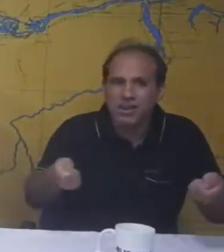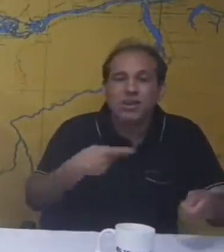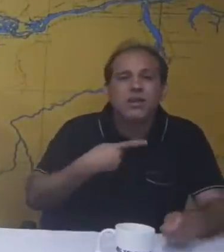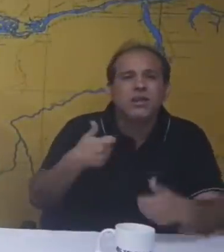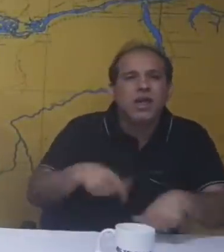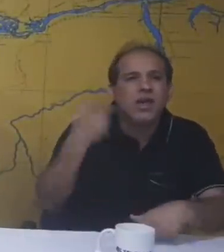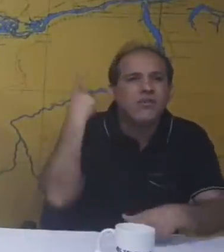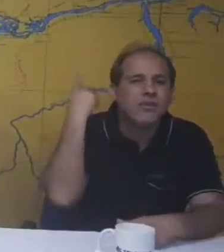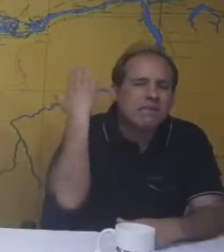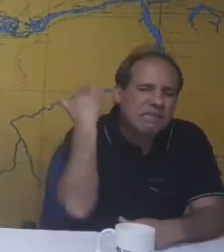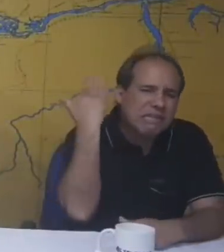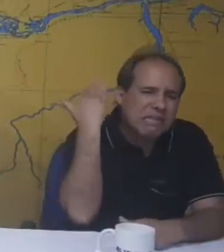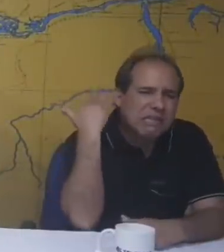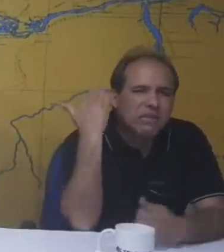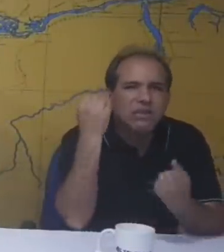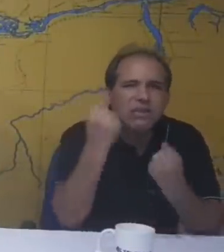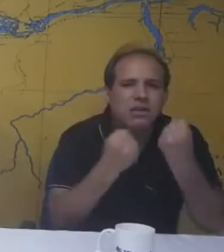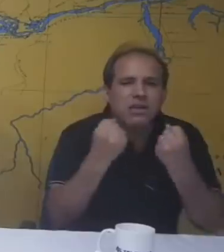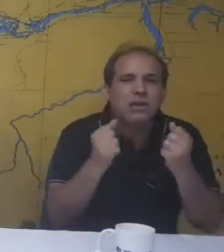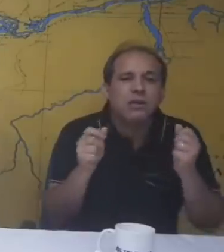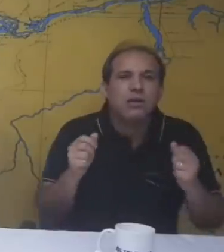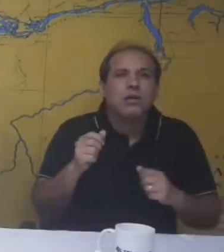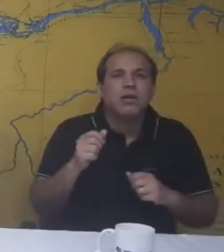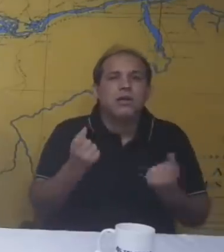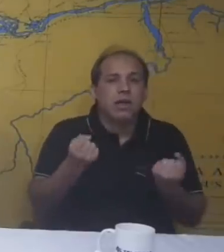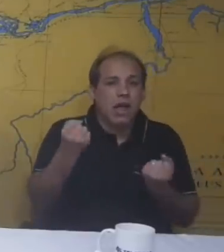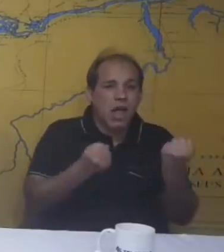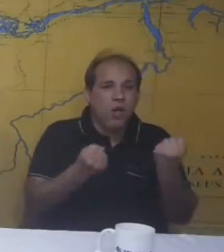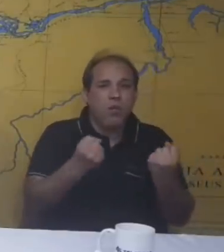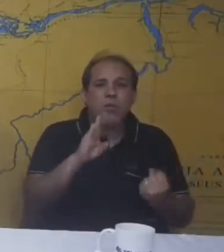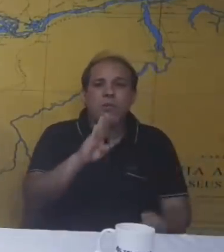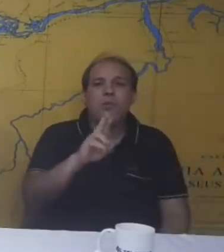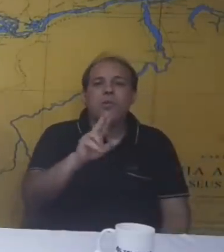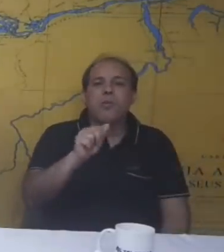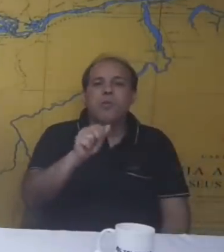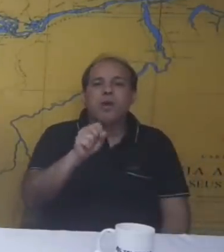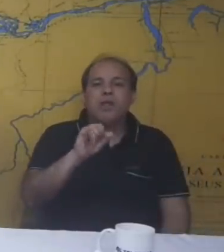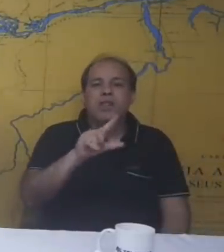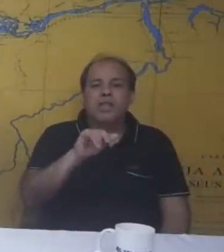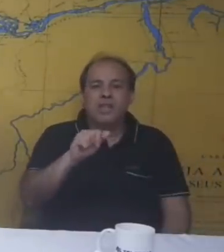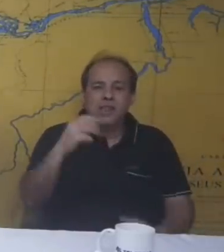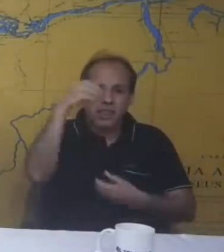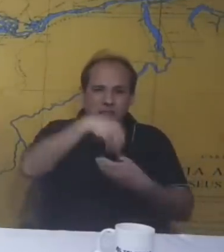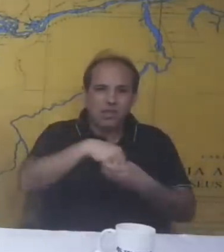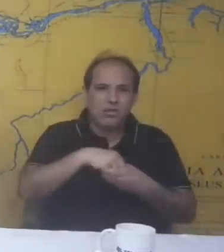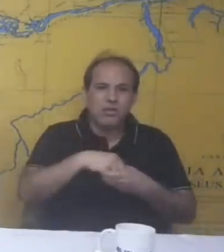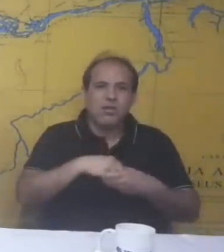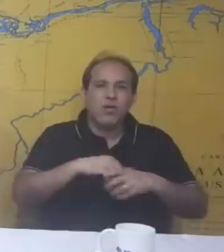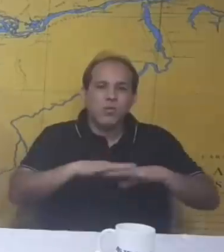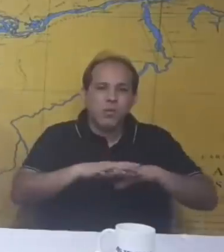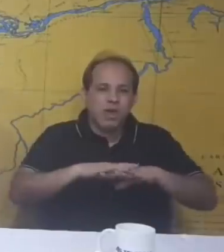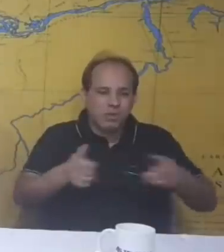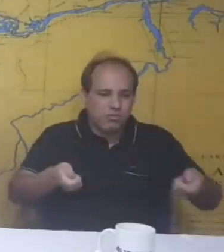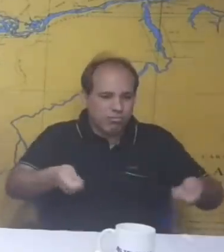meu carro, né? Eu saí da Academia Militar das Agulhas Negras em 77, uma Brasília, e tinha um jogo de peneira atrás do carro, são quatro peneiras, que é